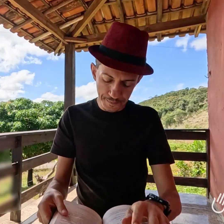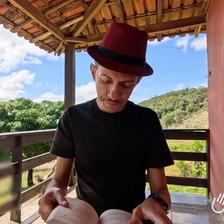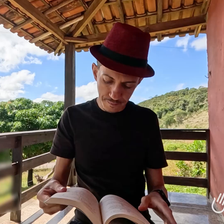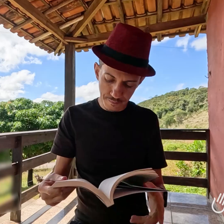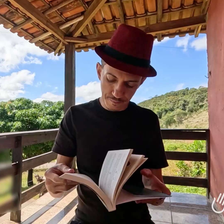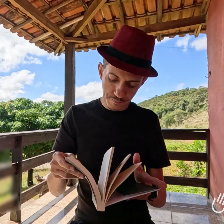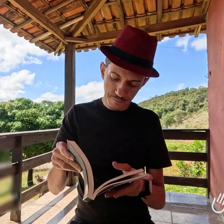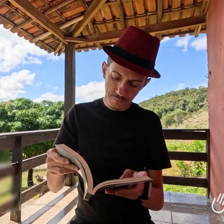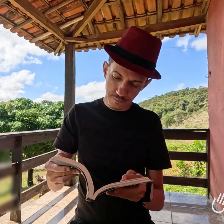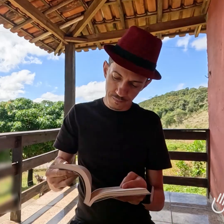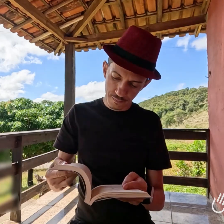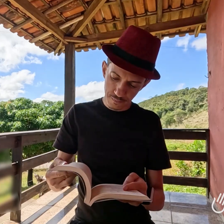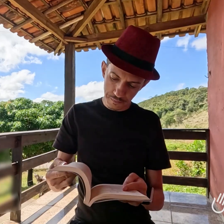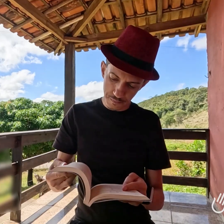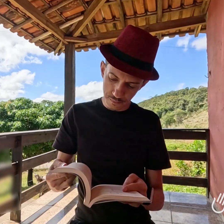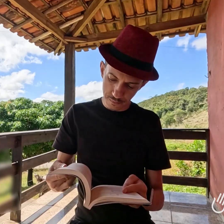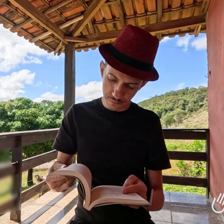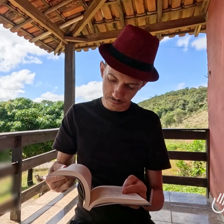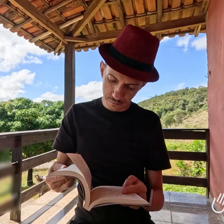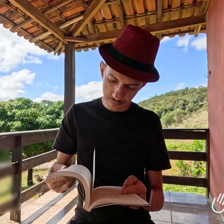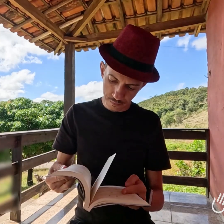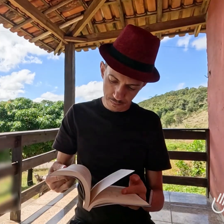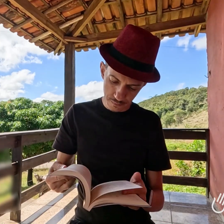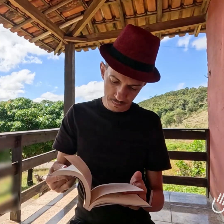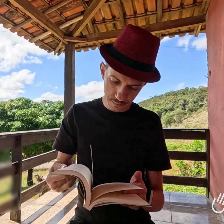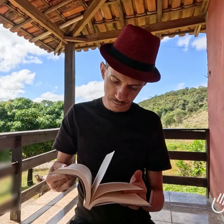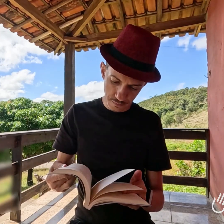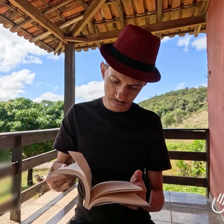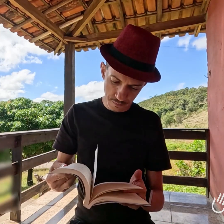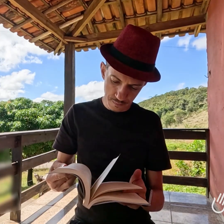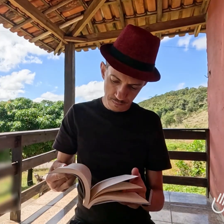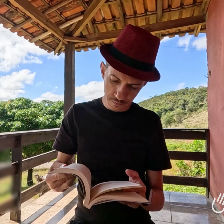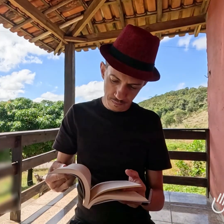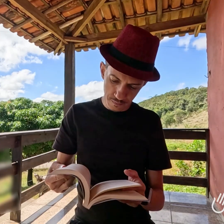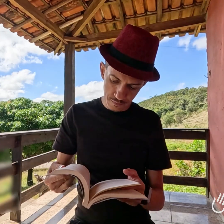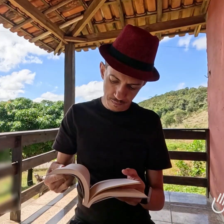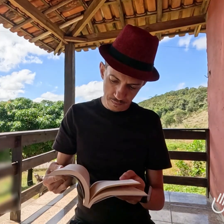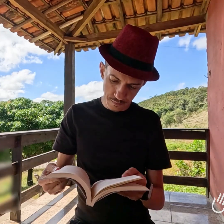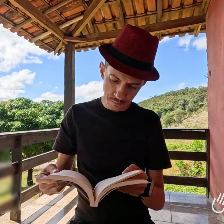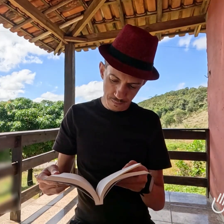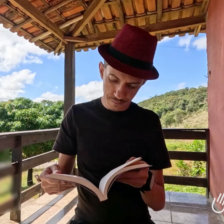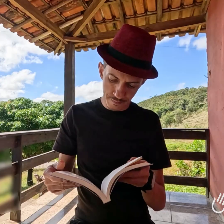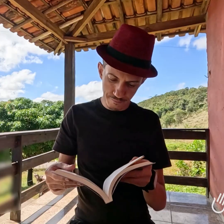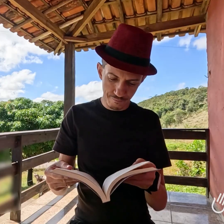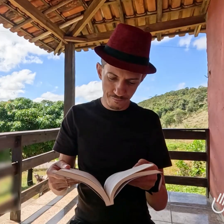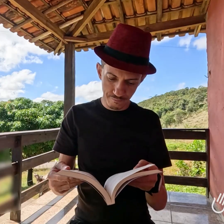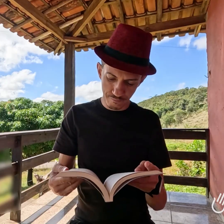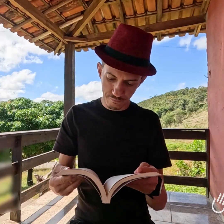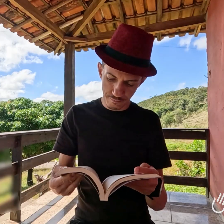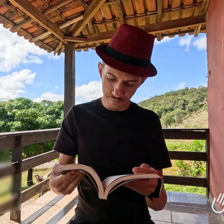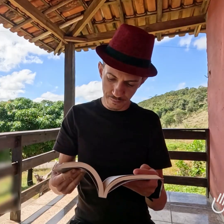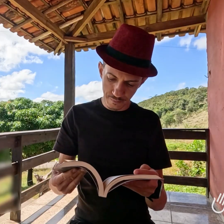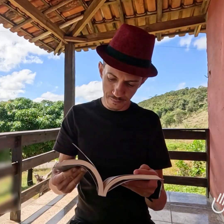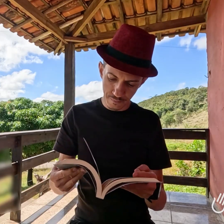Agora, como que você vai utilizar o Libras em Jogo em suas aulas juntamente com o livro A Escrita de Sinais na Educação de Surdos?